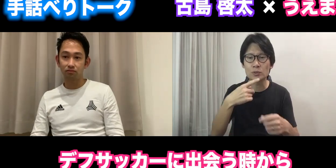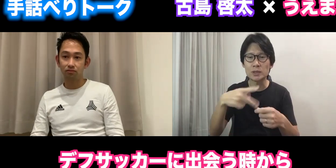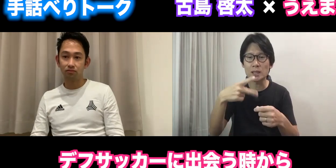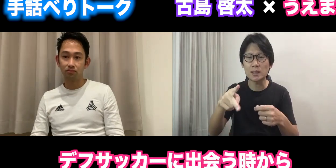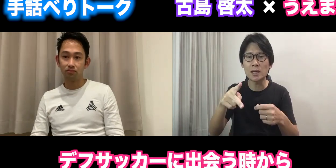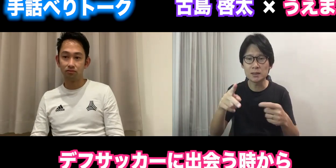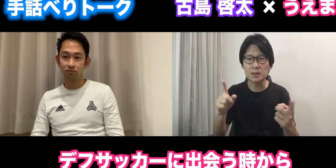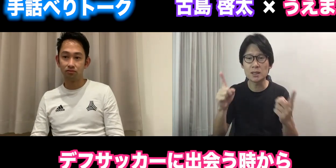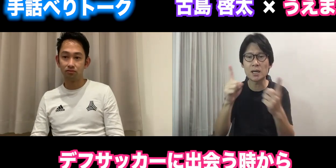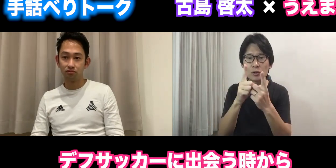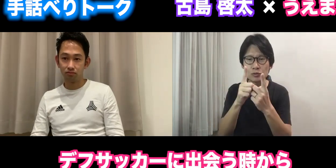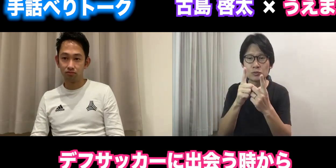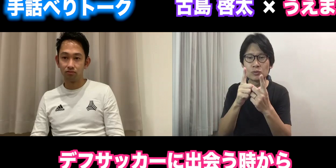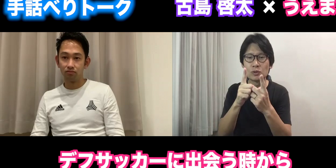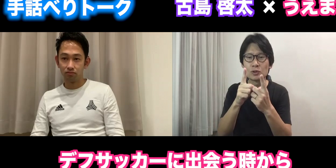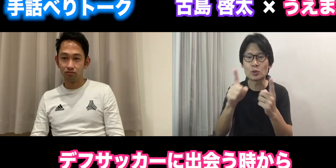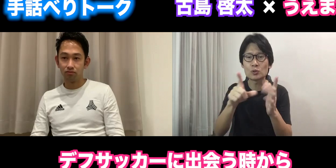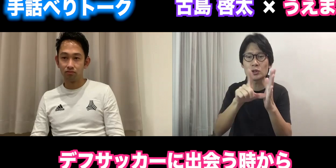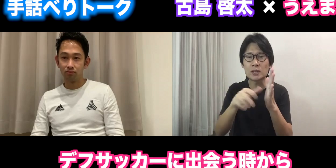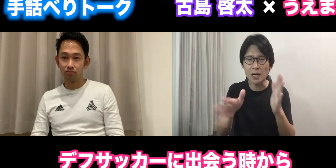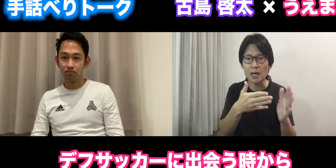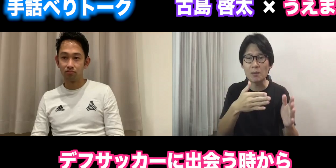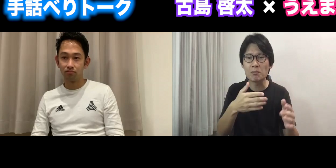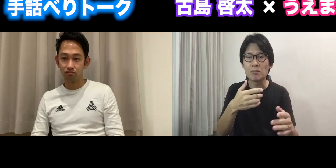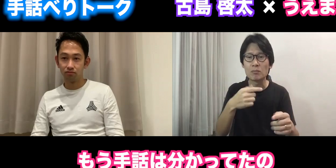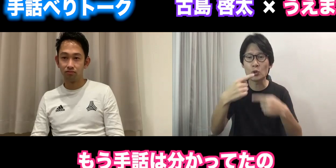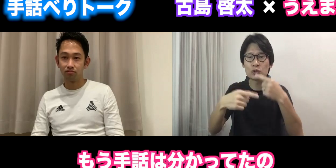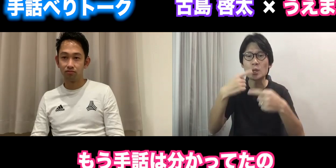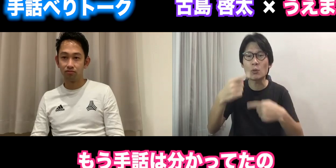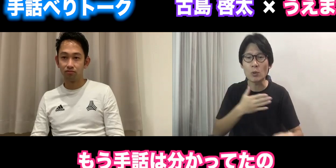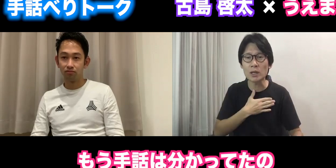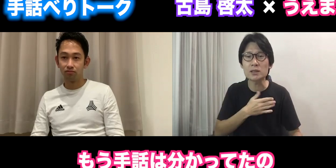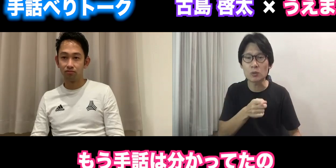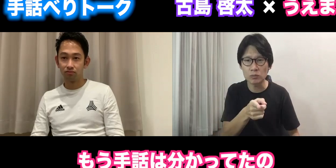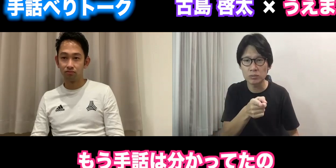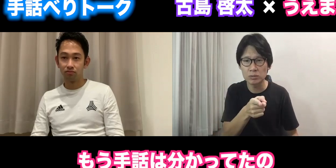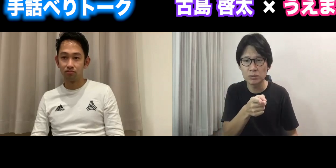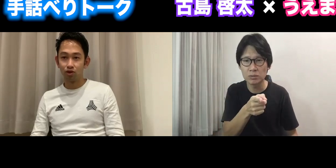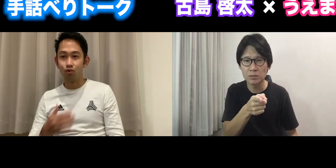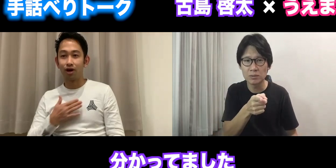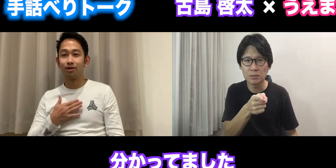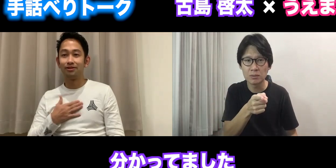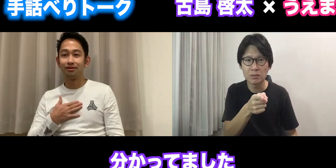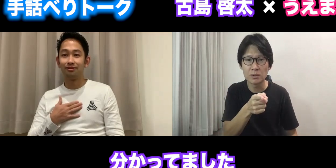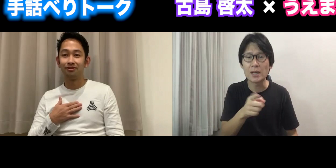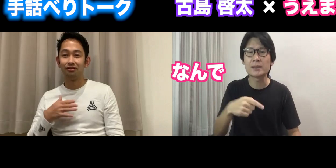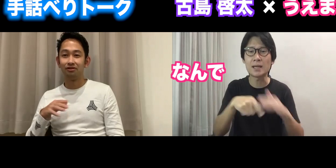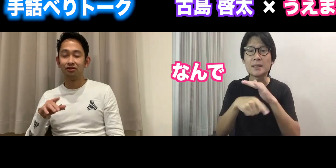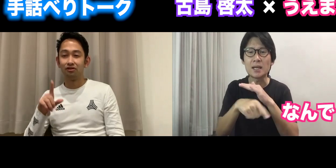チャッカーにディアううーんその曲からもう鐘楼はわかってたんん分かっています何で何